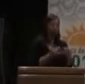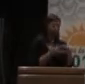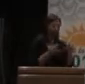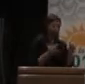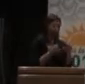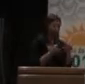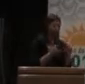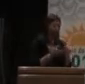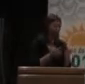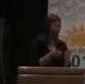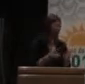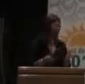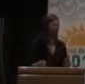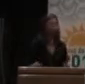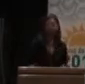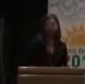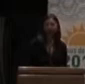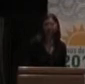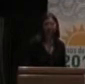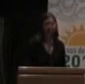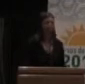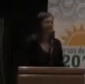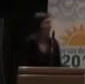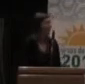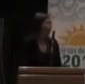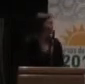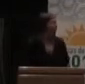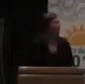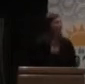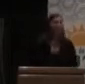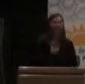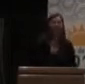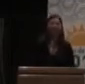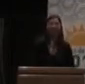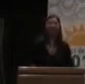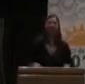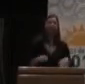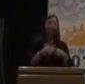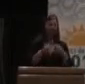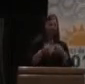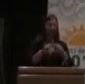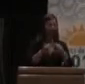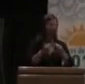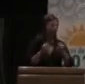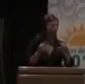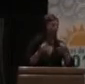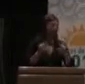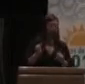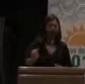Ellos las tenían más, claro, me imagino con la subvención, la gran subvención universitaria. Bueno, pues ellos tenían unas libretitas,